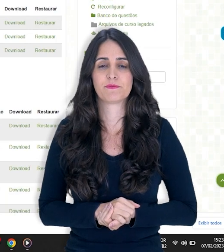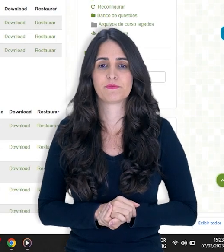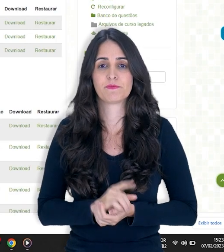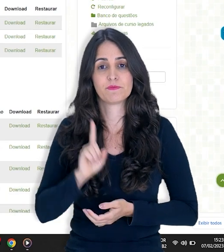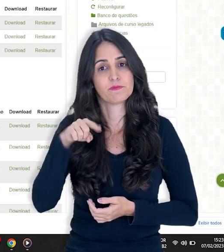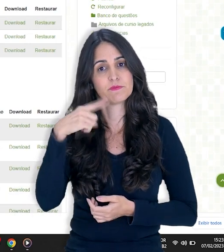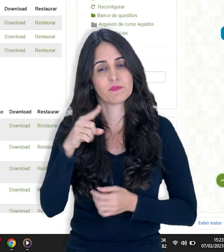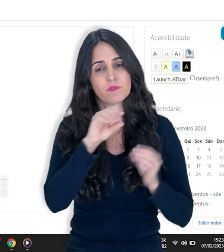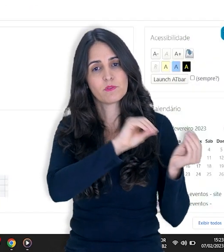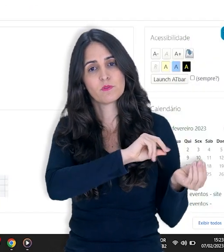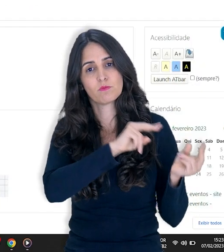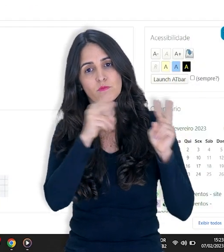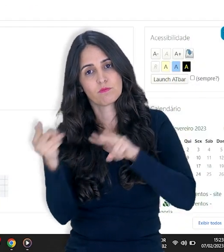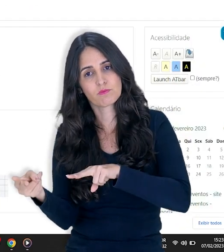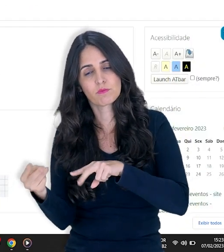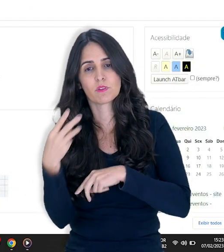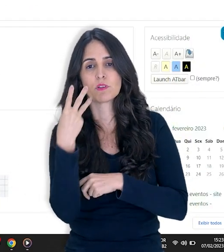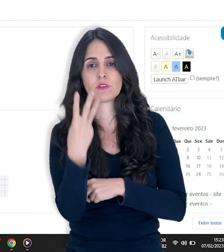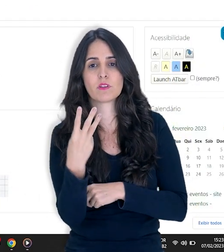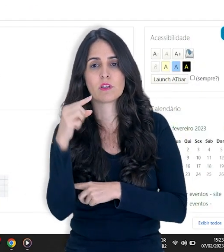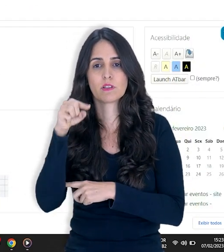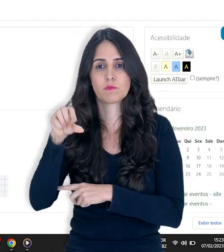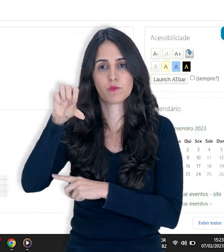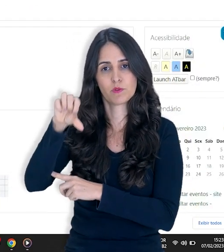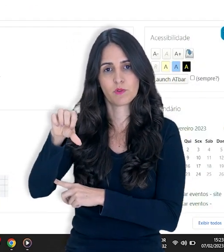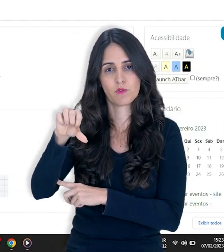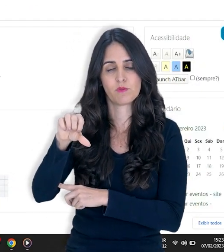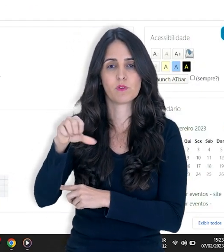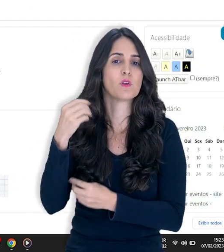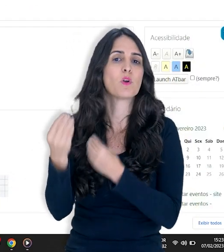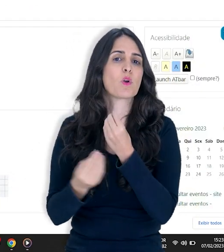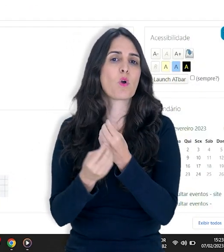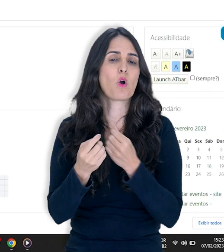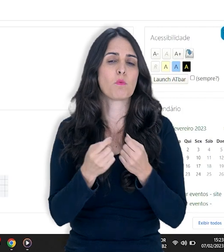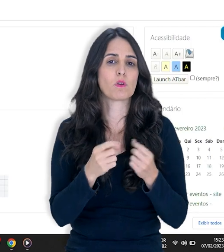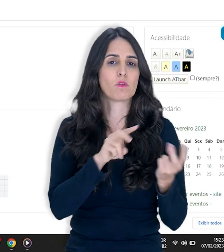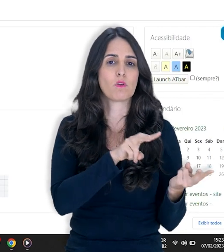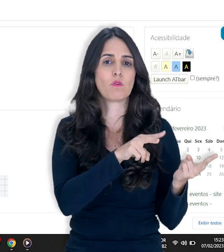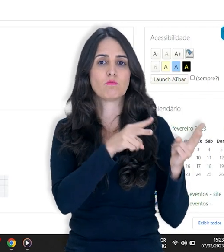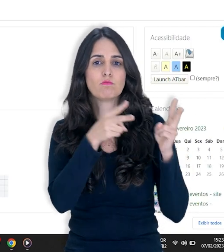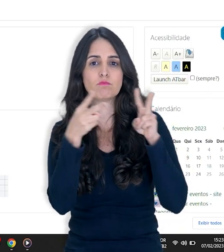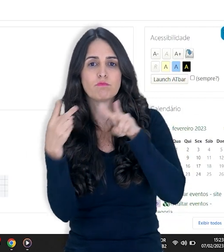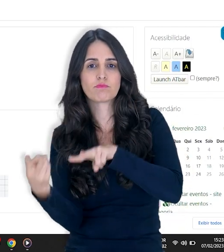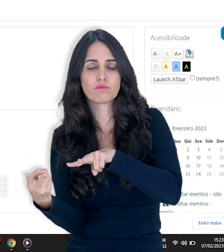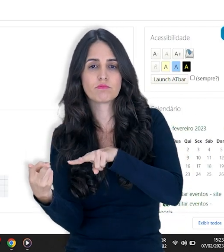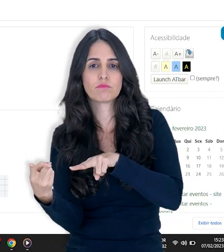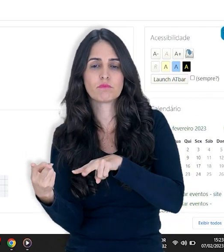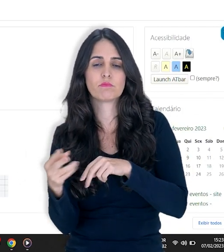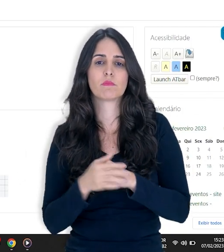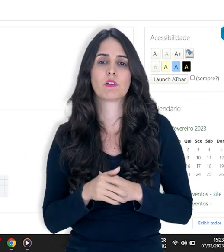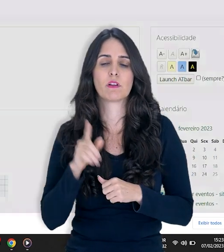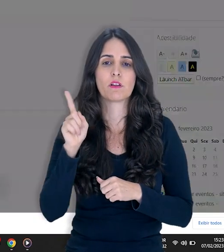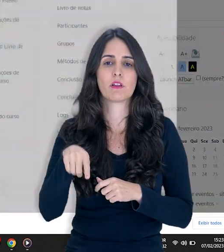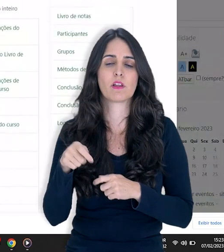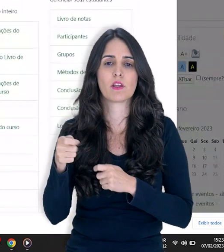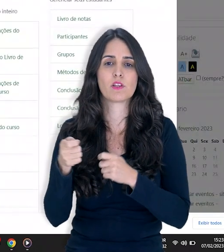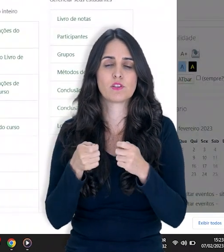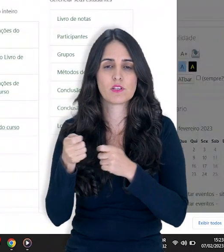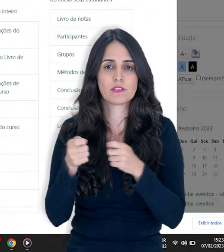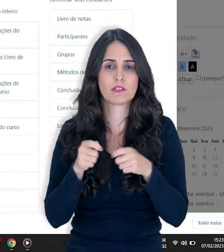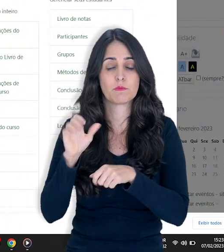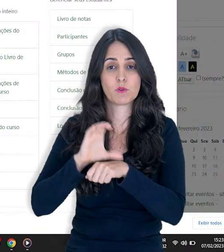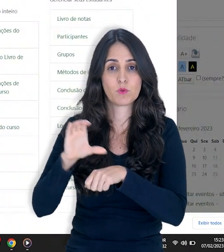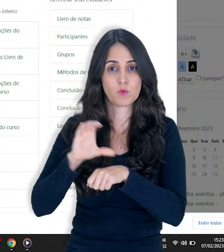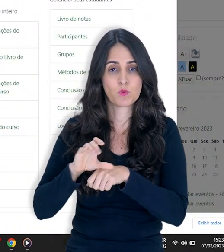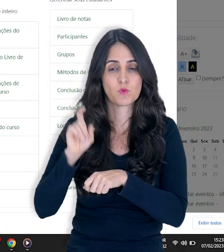e vou lá para o 3.9. Agora eu quero restaurar essa atividade aqui. O que eu faço? Na roda dentada em gerenciamento do curso,